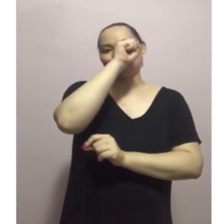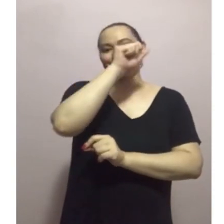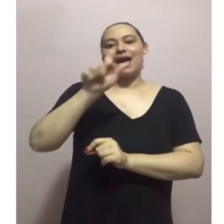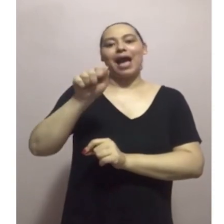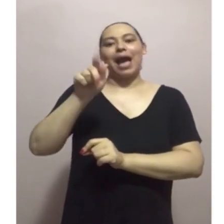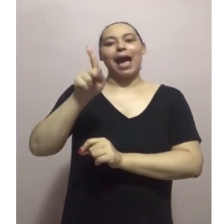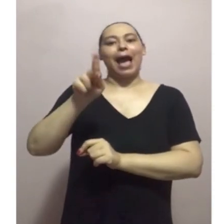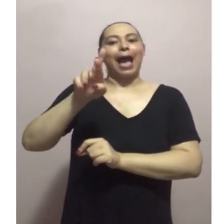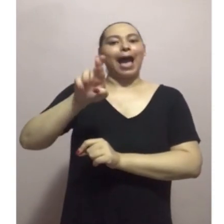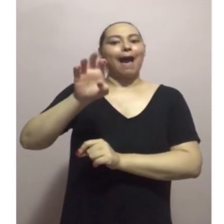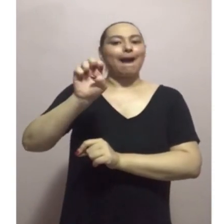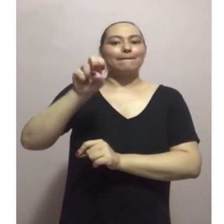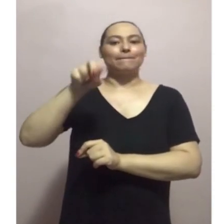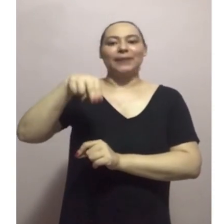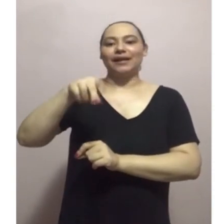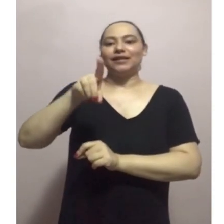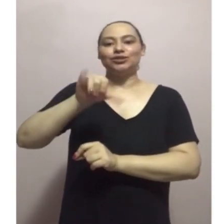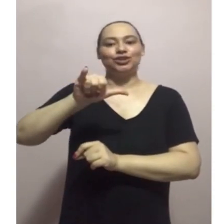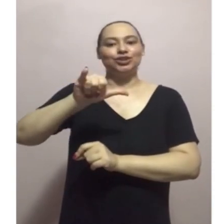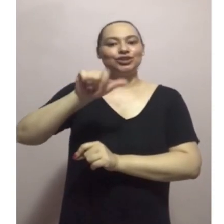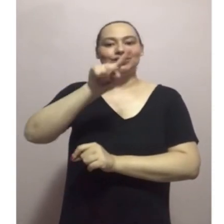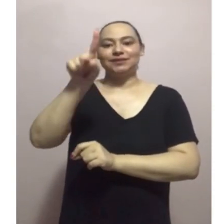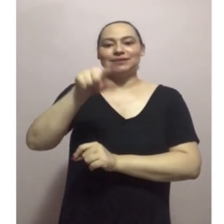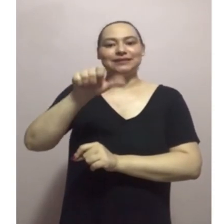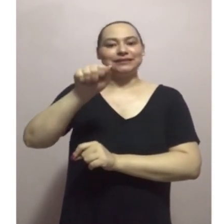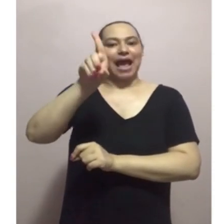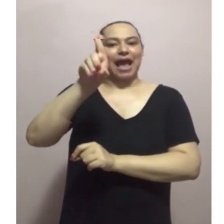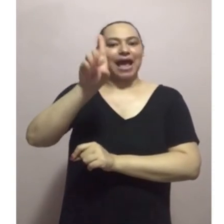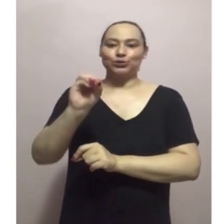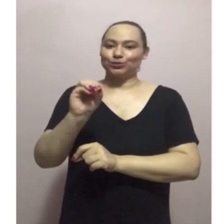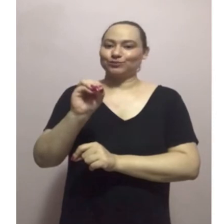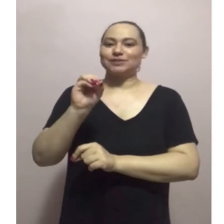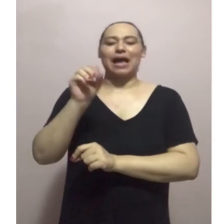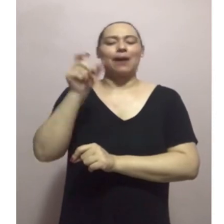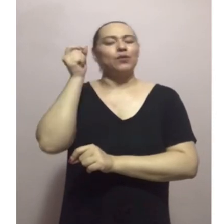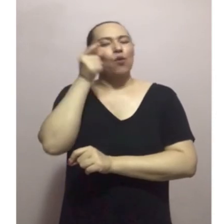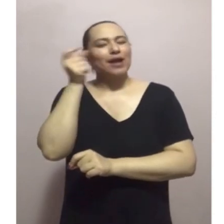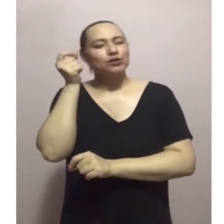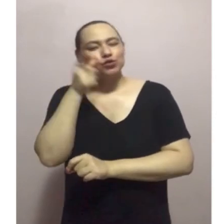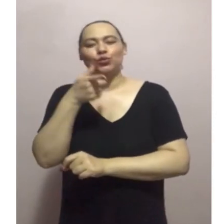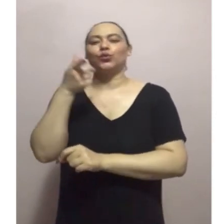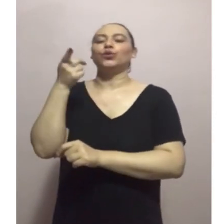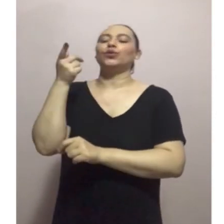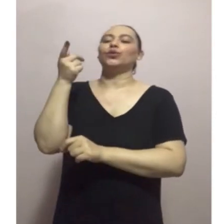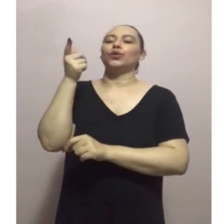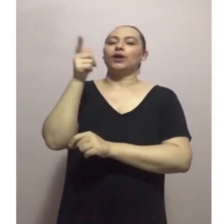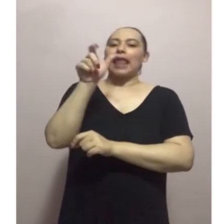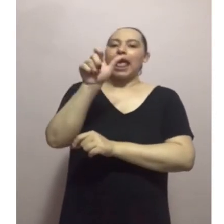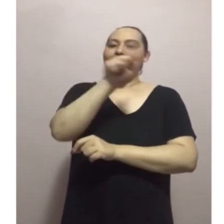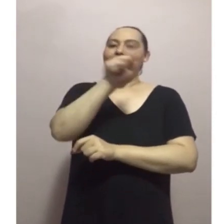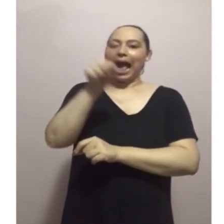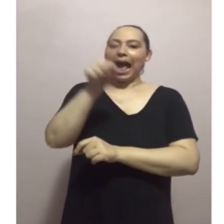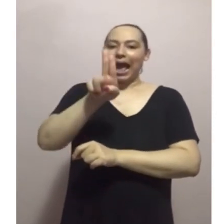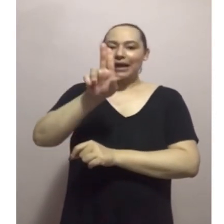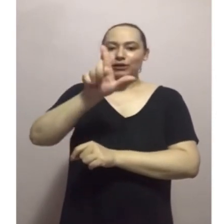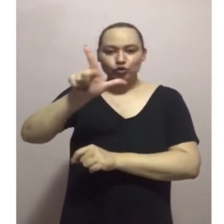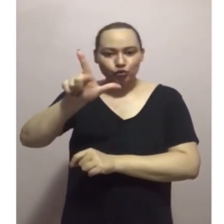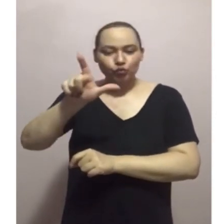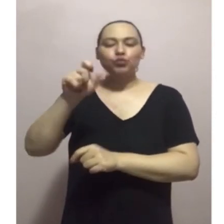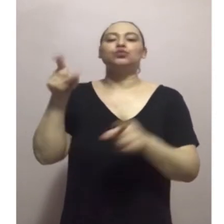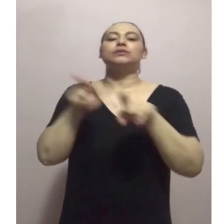audiovisual que veio, né, como diretores de fotografia experientes, igual eu já falei, o Azul, a gente tem,